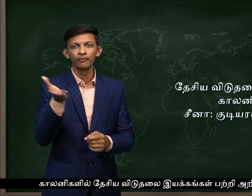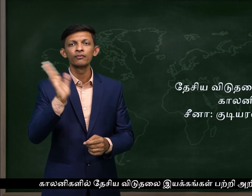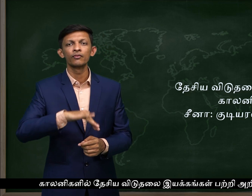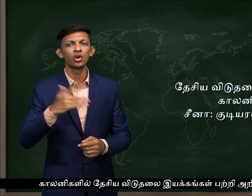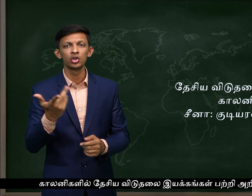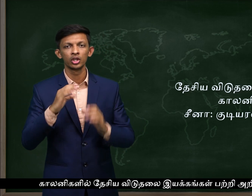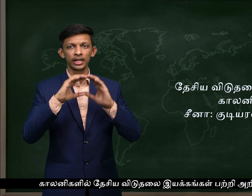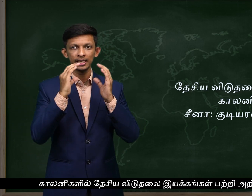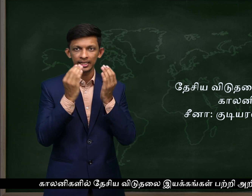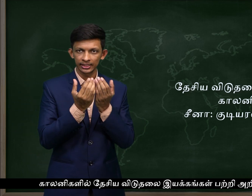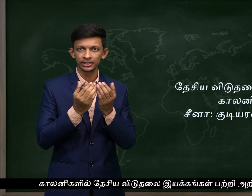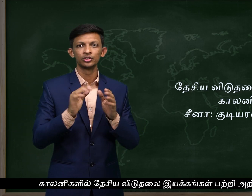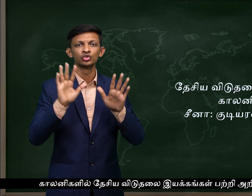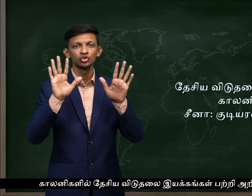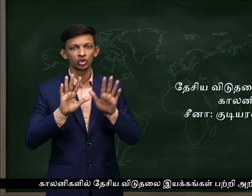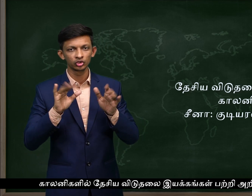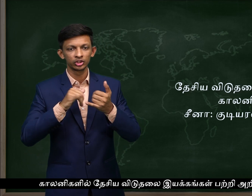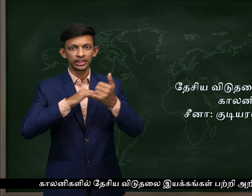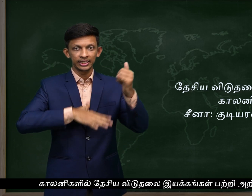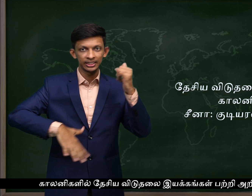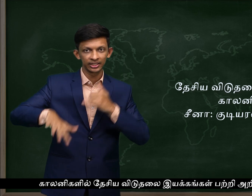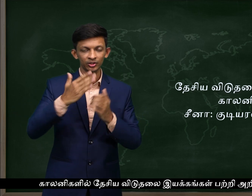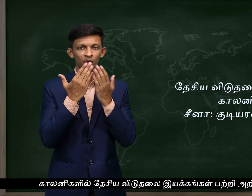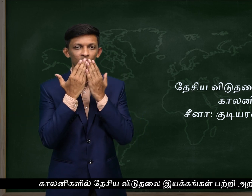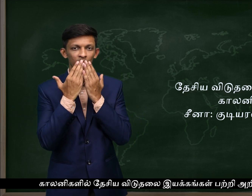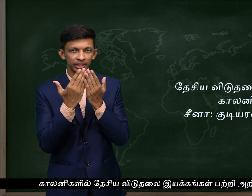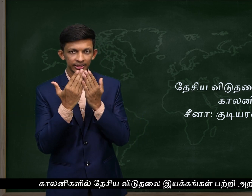காலனிகளில் தேசிய விடுதலை இயக்கங்கள் பற்றி அறிந்து கொள்வோம்.